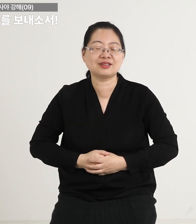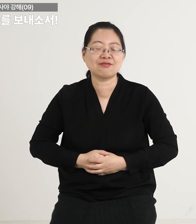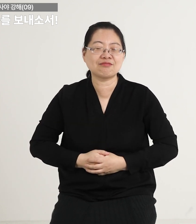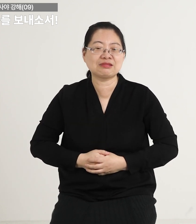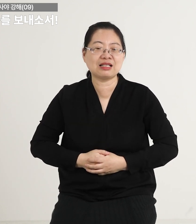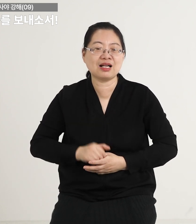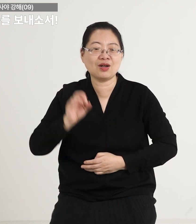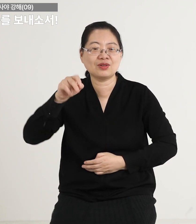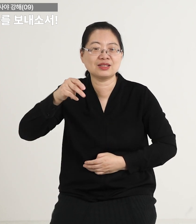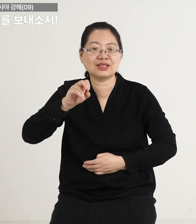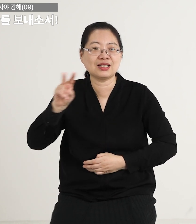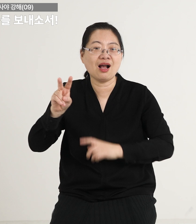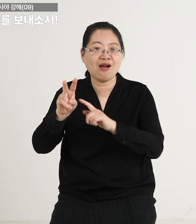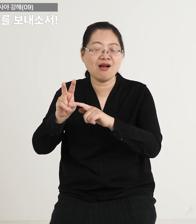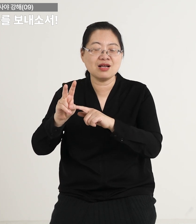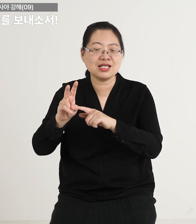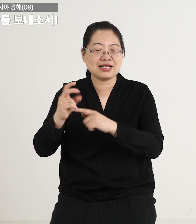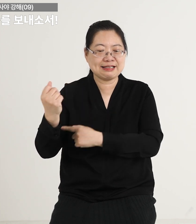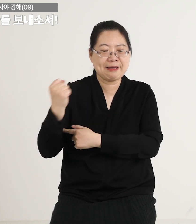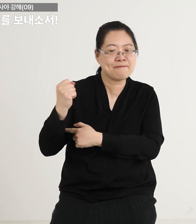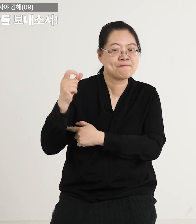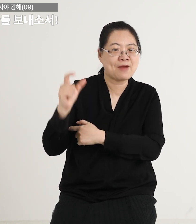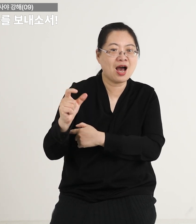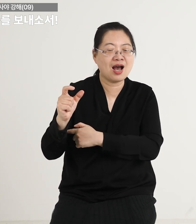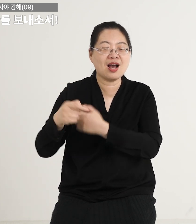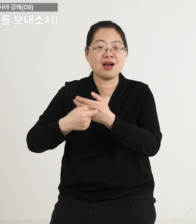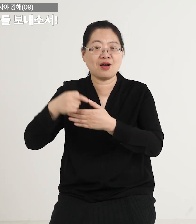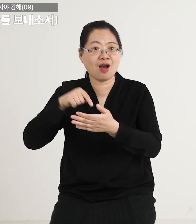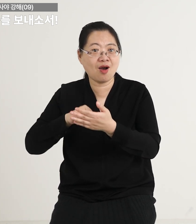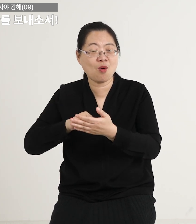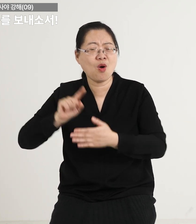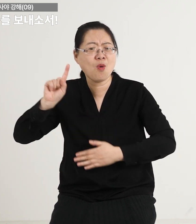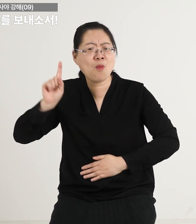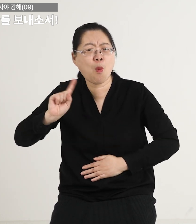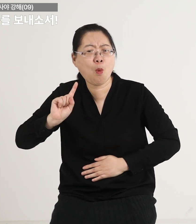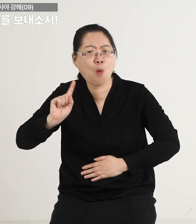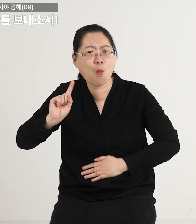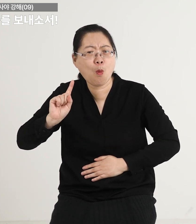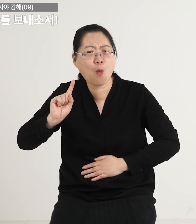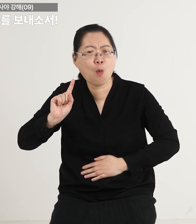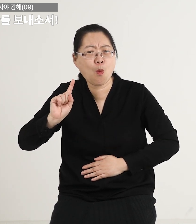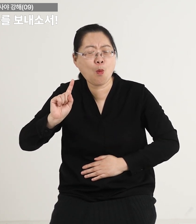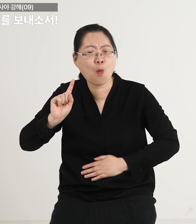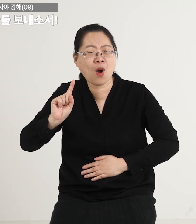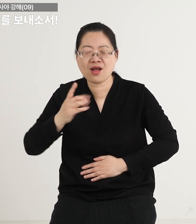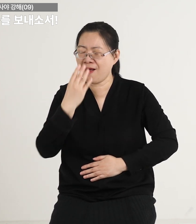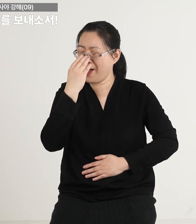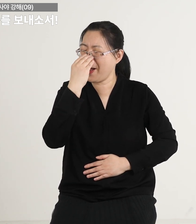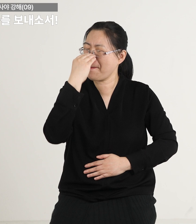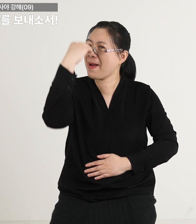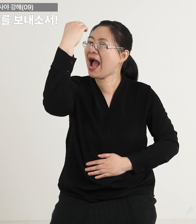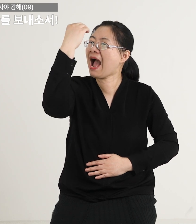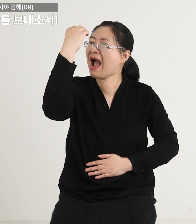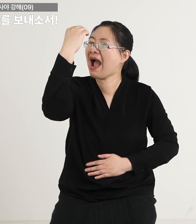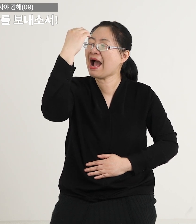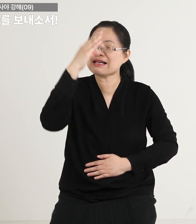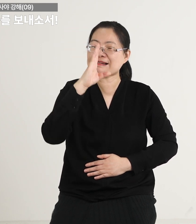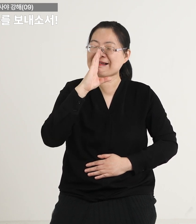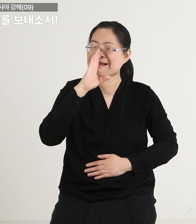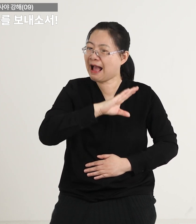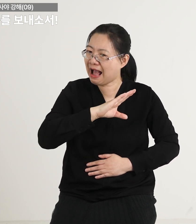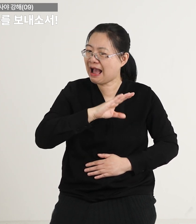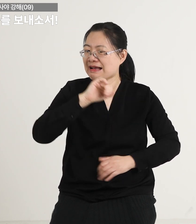그가 강성하여짐에 그의 마음이 어떡하여? 교만하여